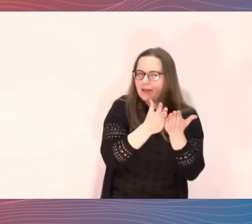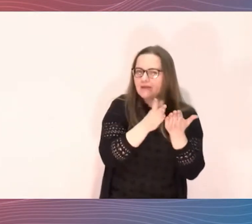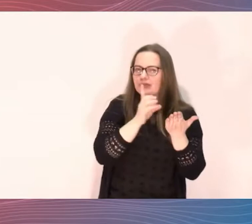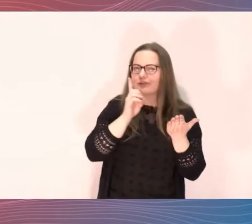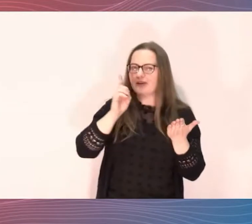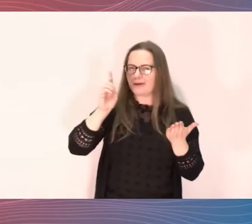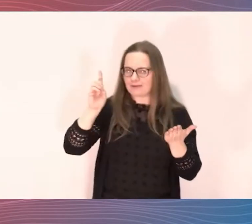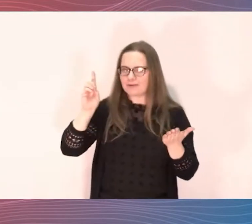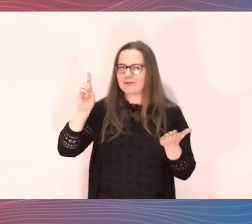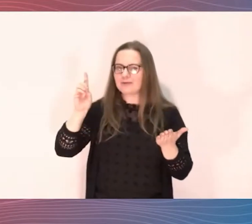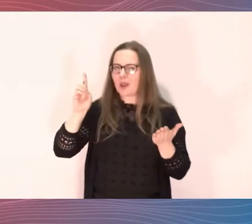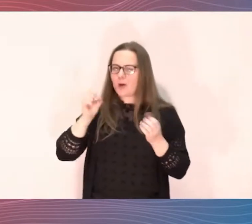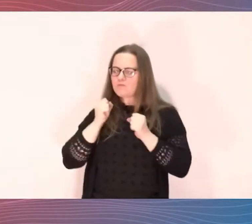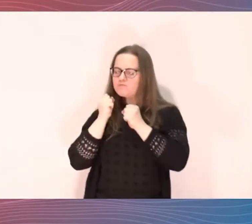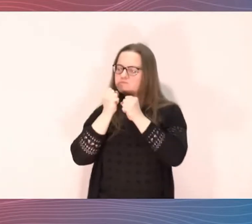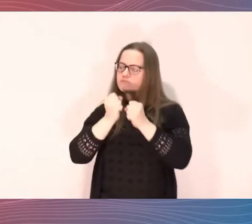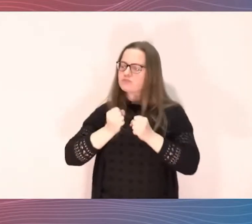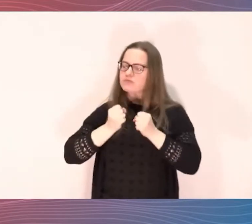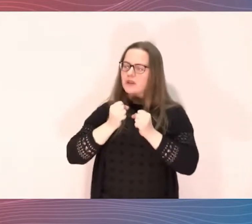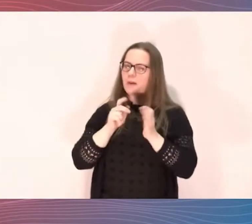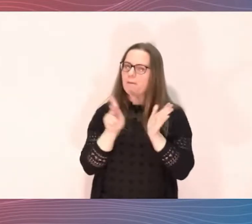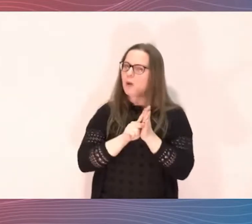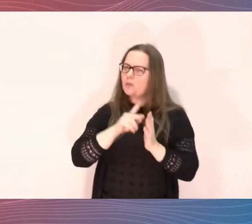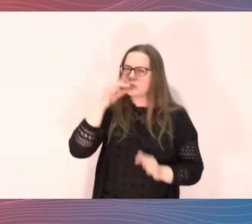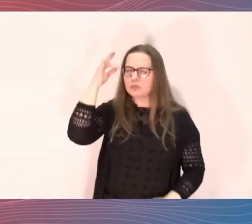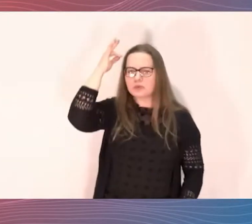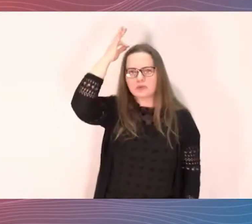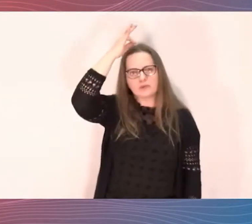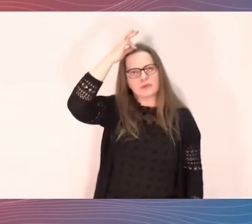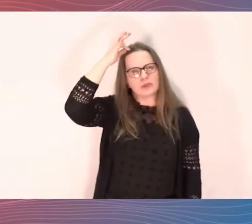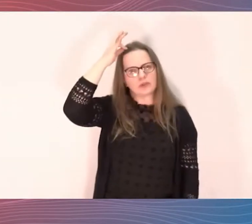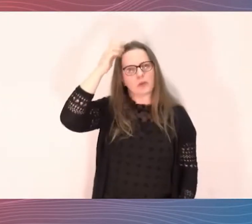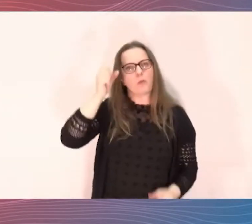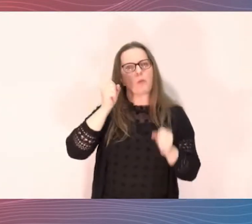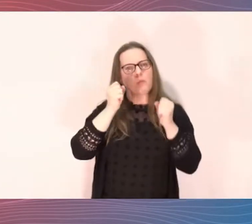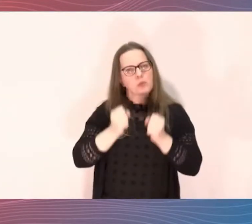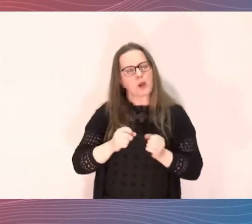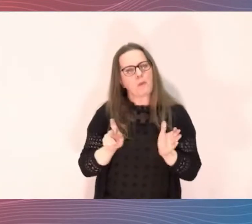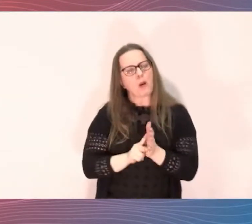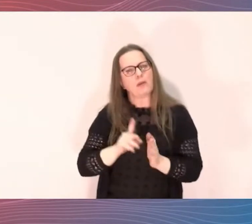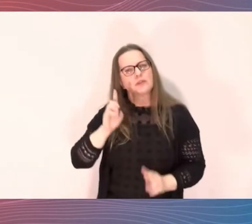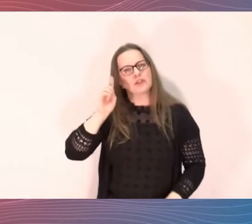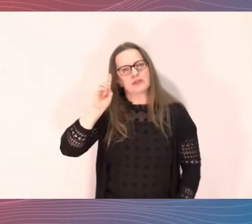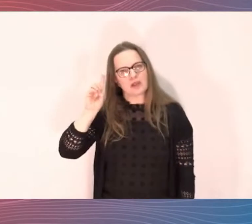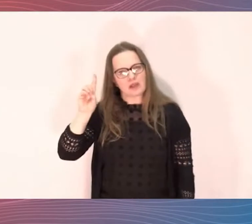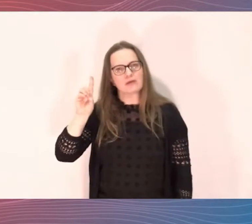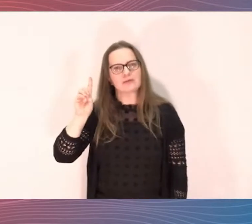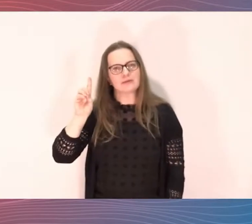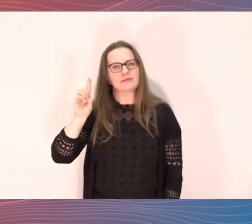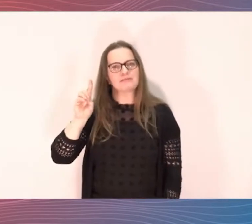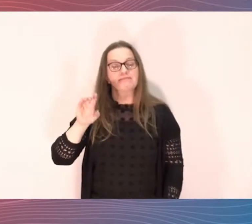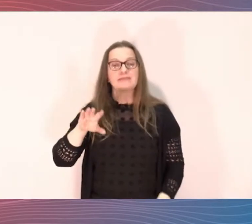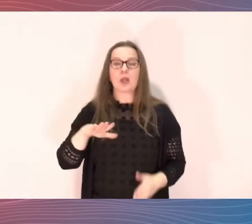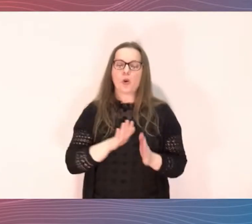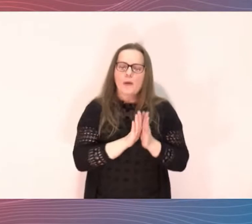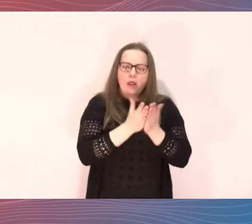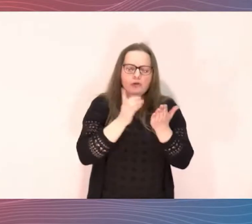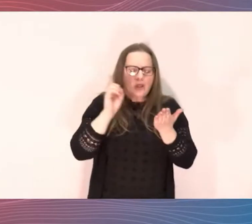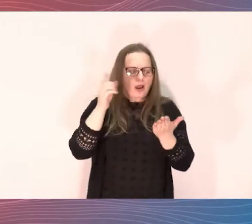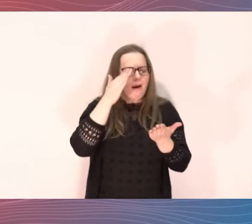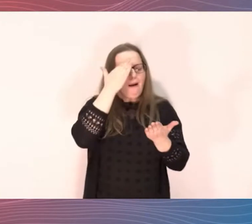É o poder do Espírito. É o poder de Deus. Quando cremos na palavra,